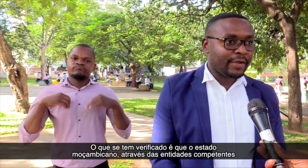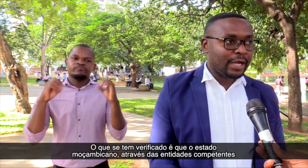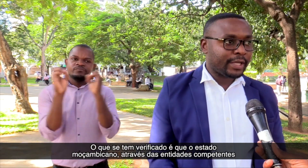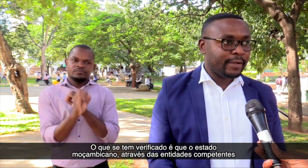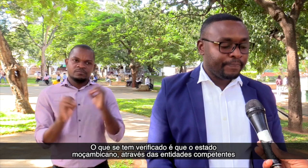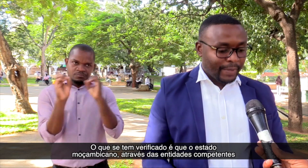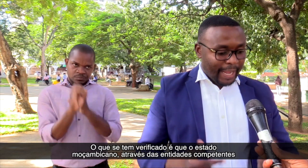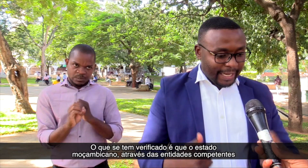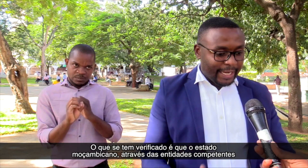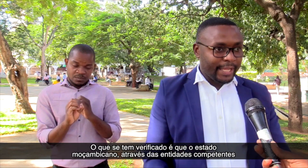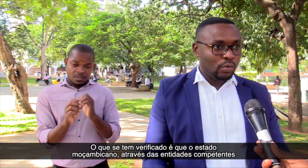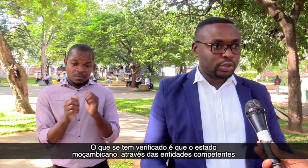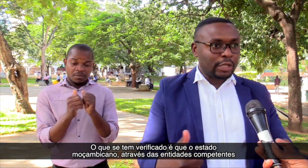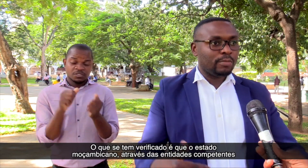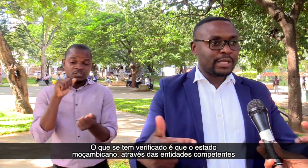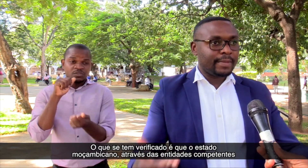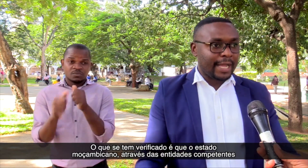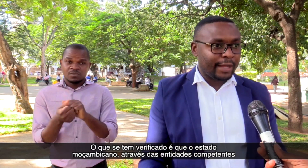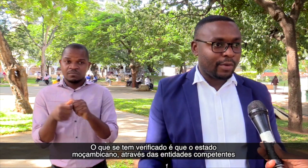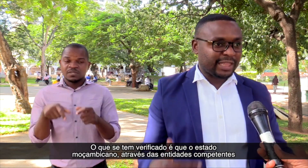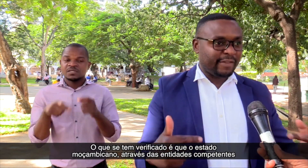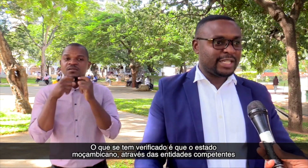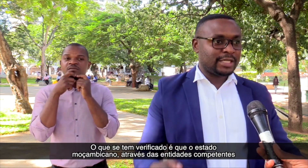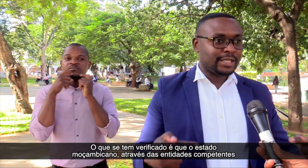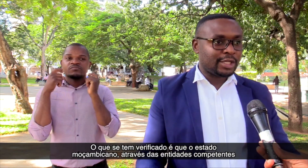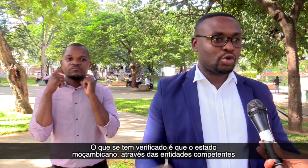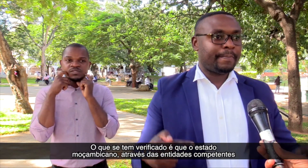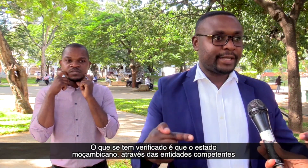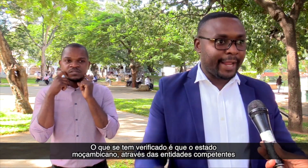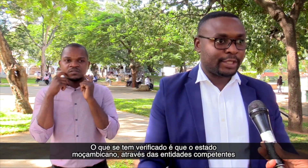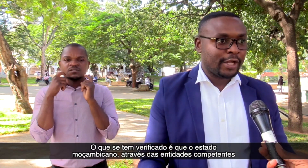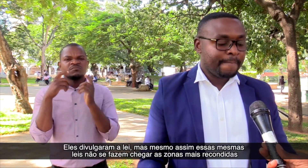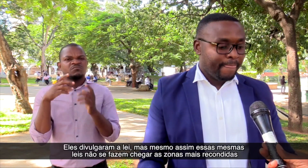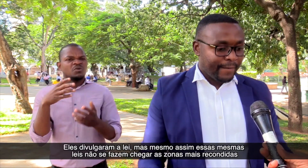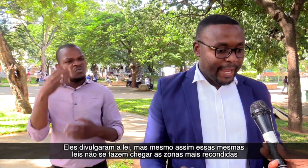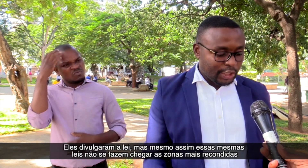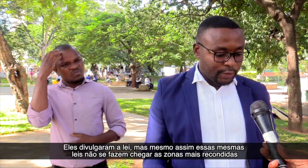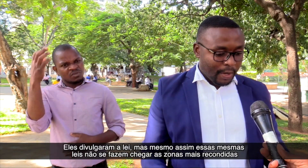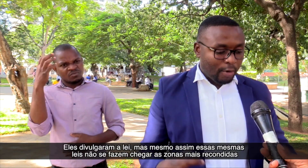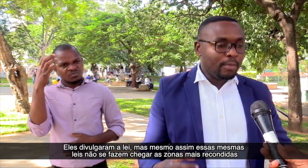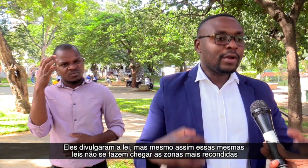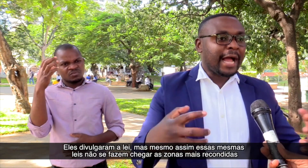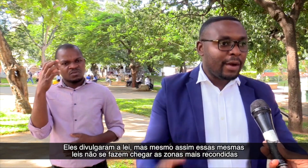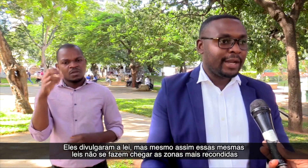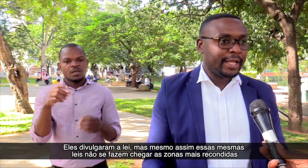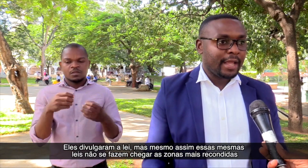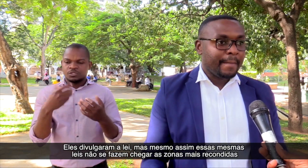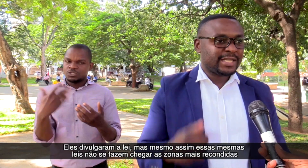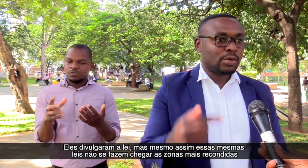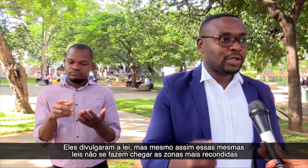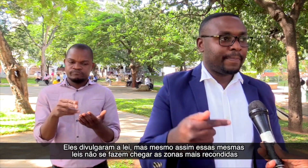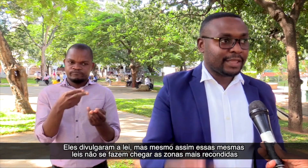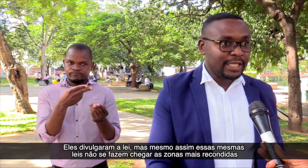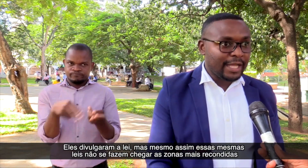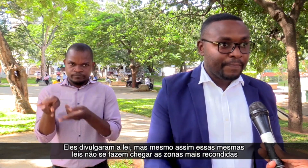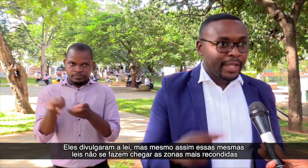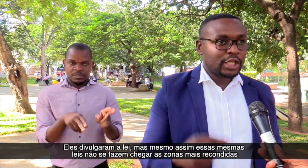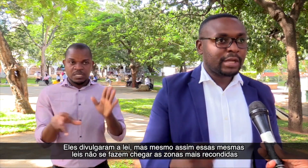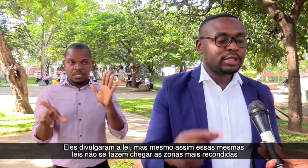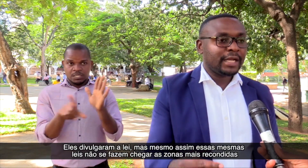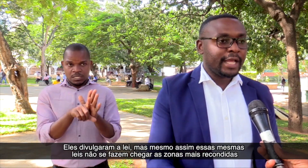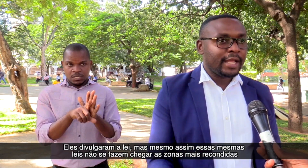tem verificado é que a lei, o Estado moçambicano, através das entidades competentes, eles promulgaram a lei, mas em